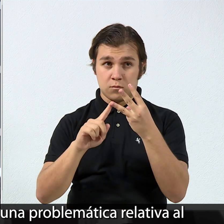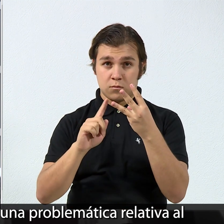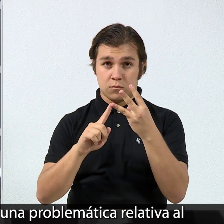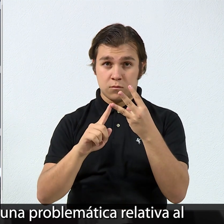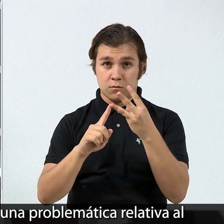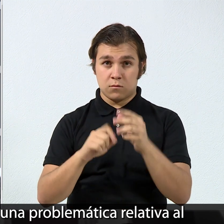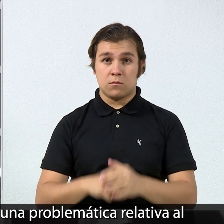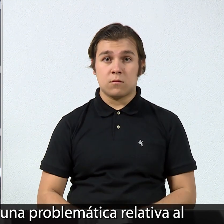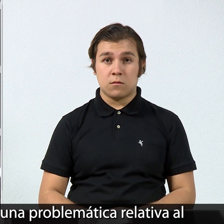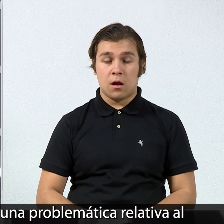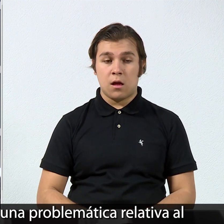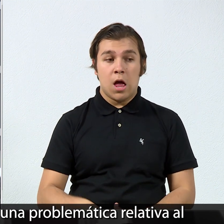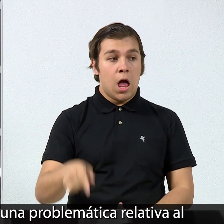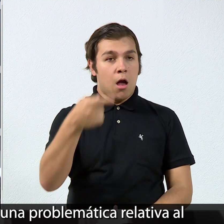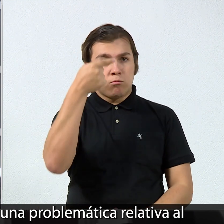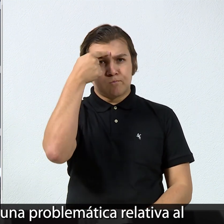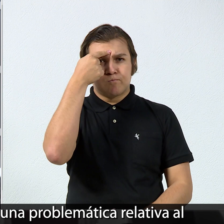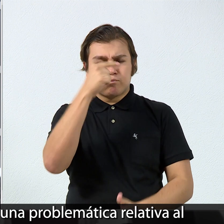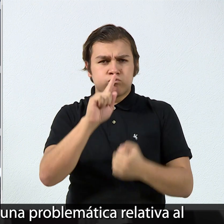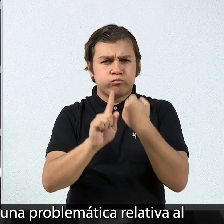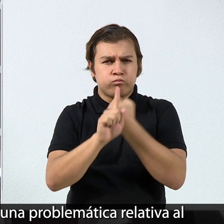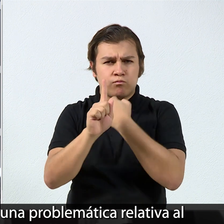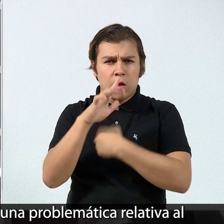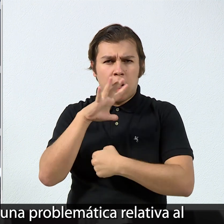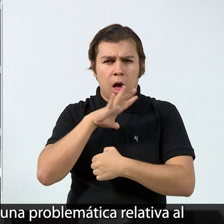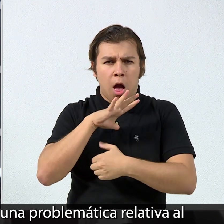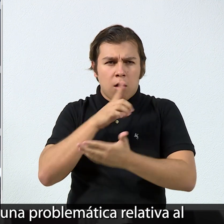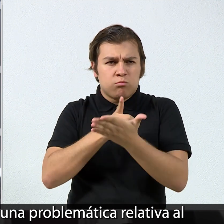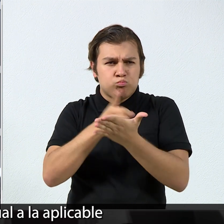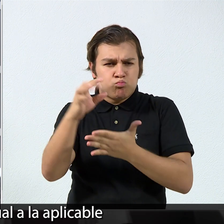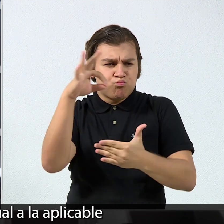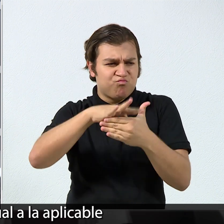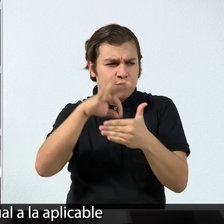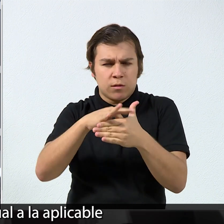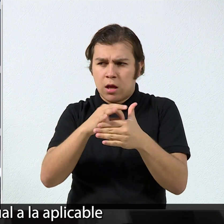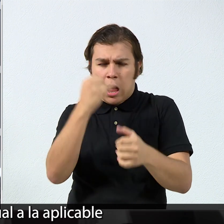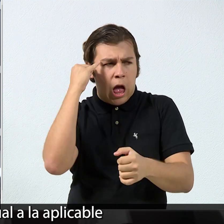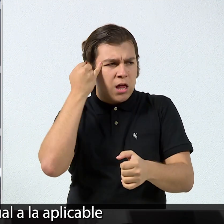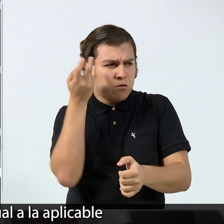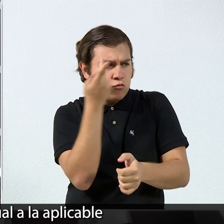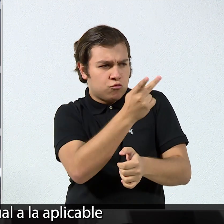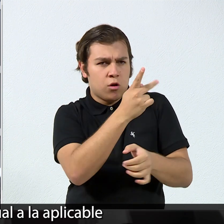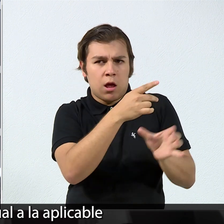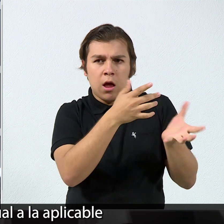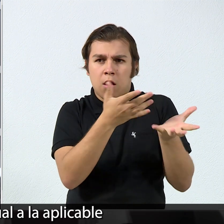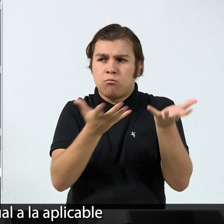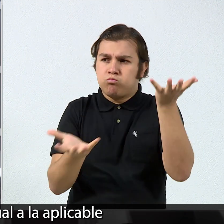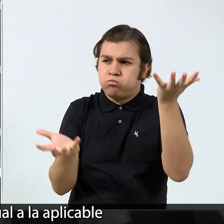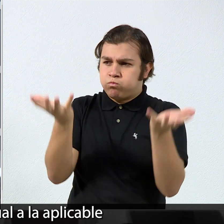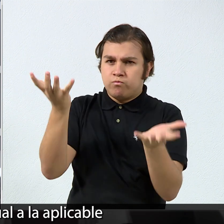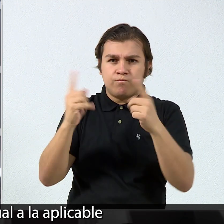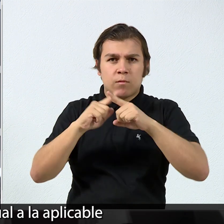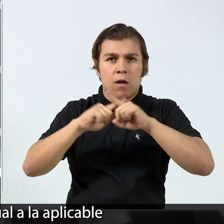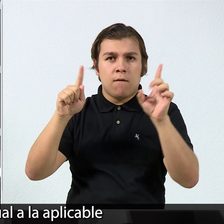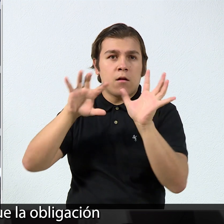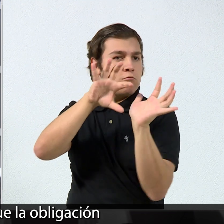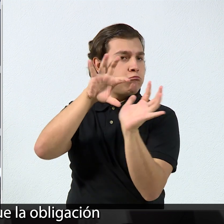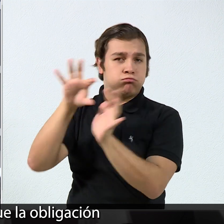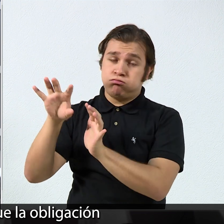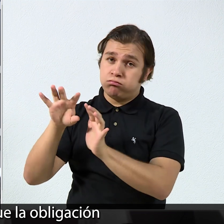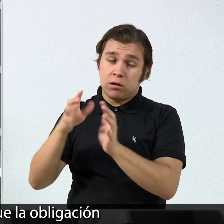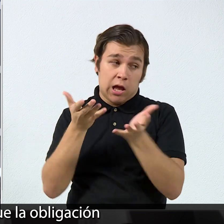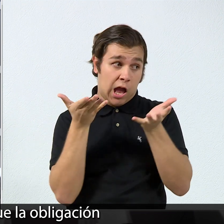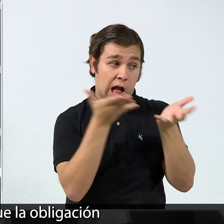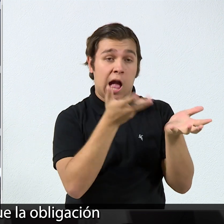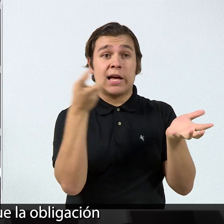el estándar para analizar una problemática relativa al derecho electoral indígena no debe ser igual al aplicable en cualquier otro proceso,